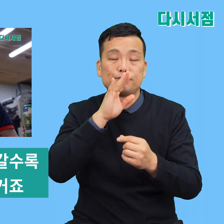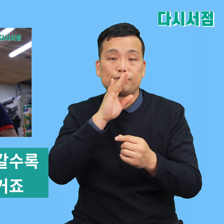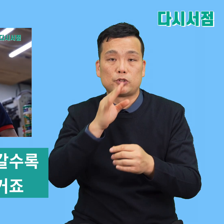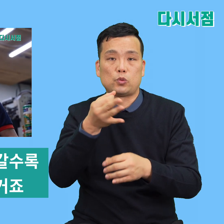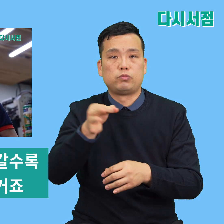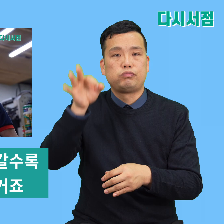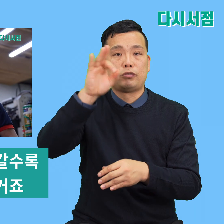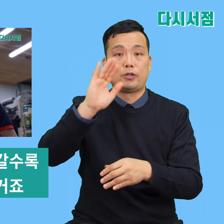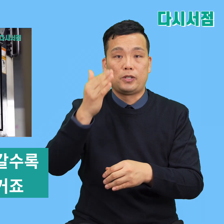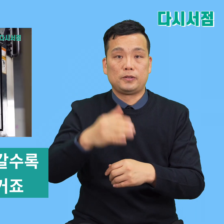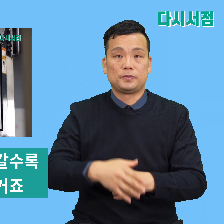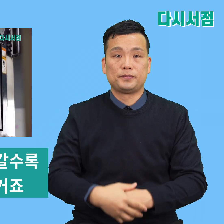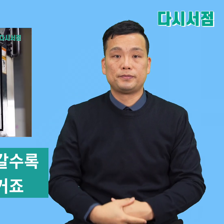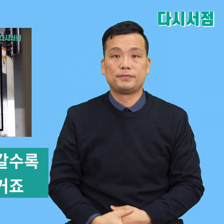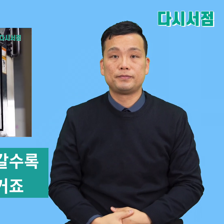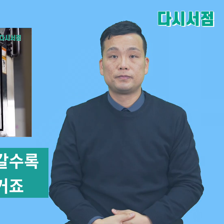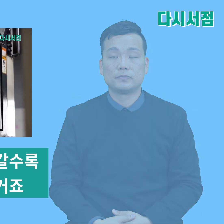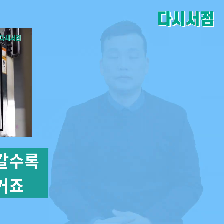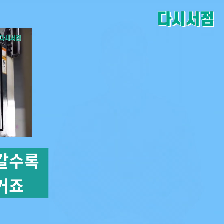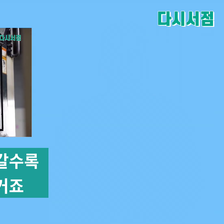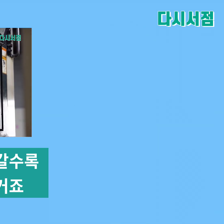거죠.